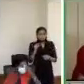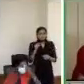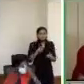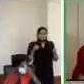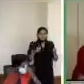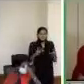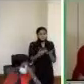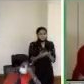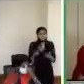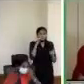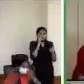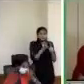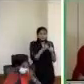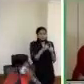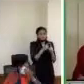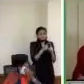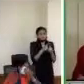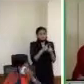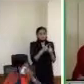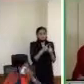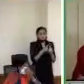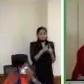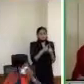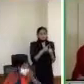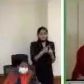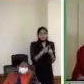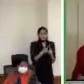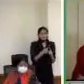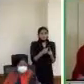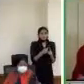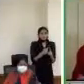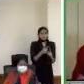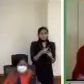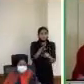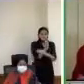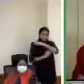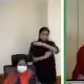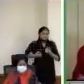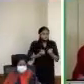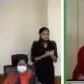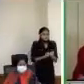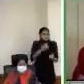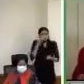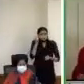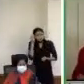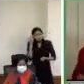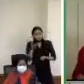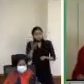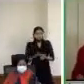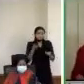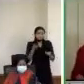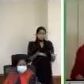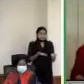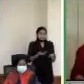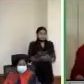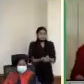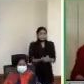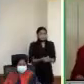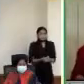का उद्देश्य इस क्षेत्र में कार्यरत संगठनों तथा दिव्यांगजनों को प्रेरित करते हुए इस क्षेत्र